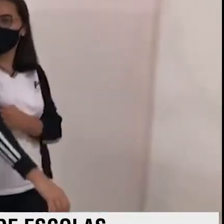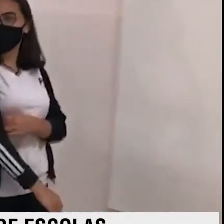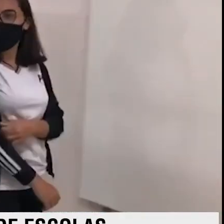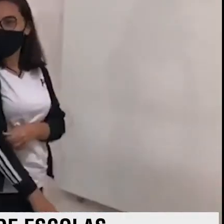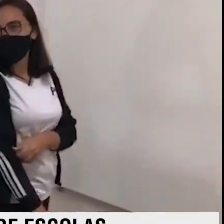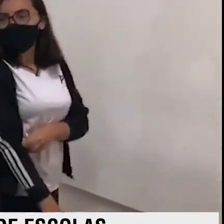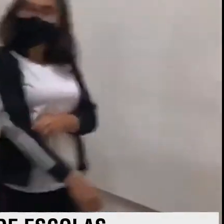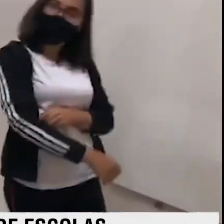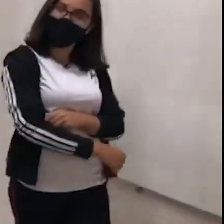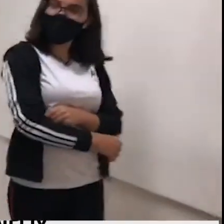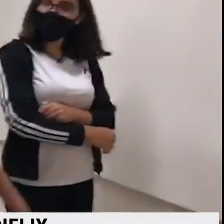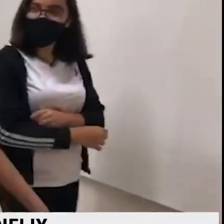e regredir em matemática